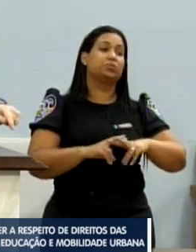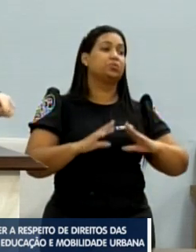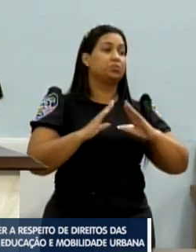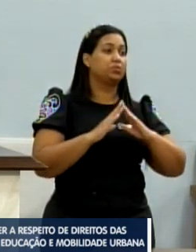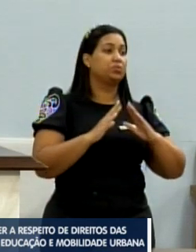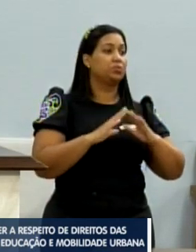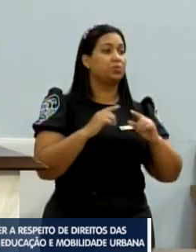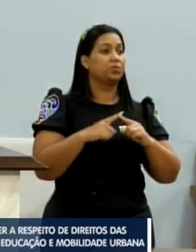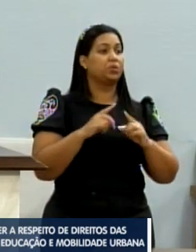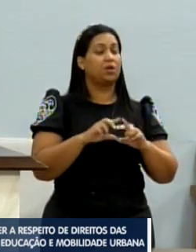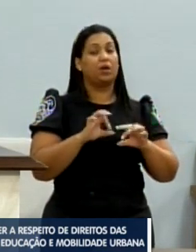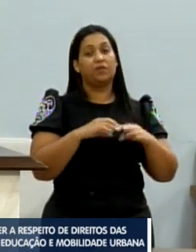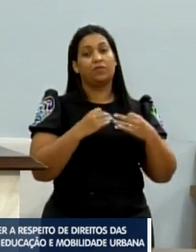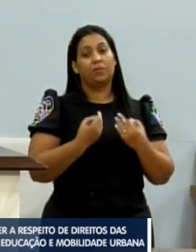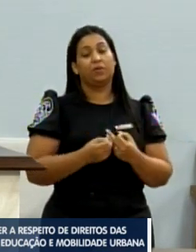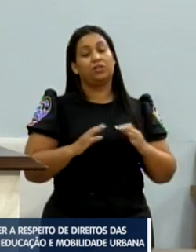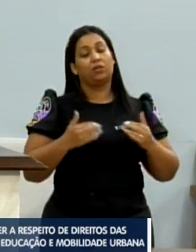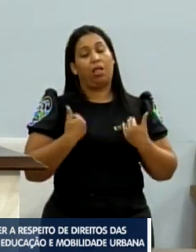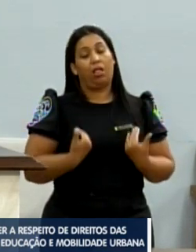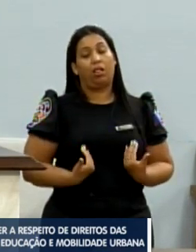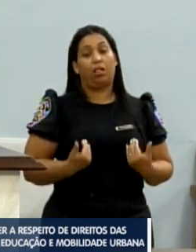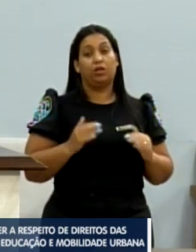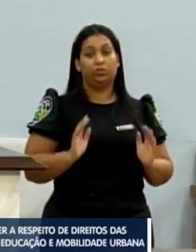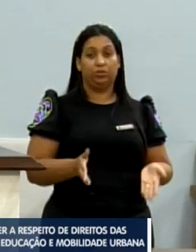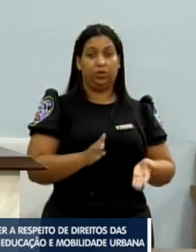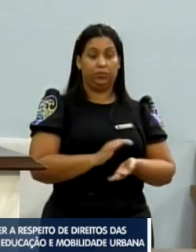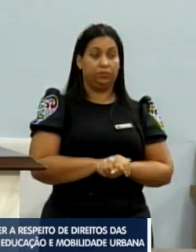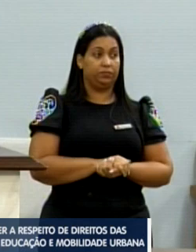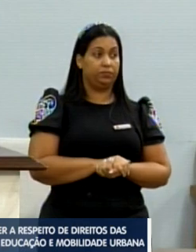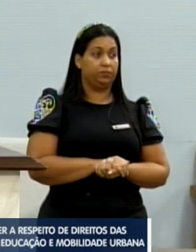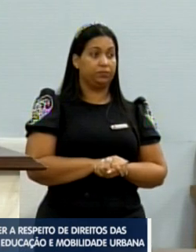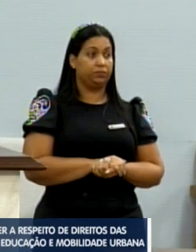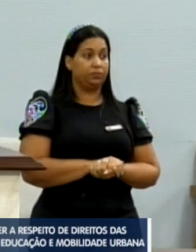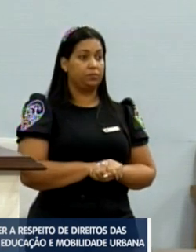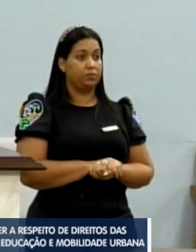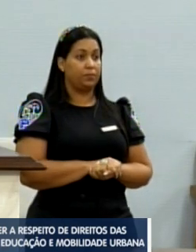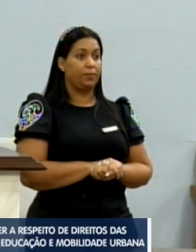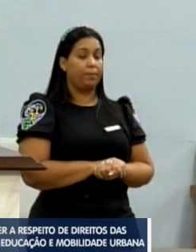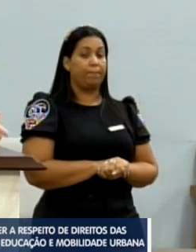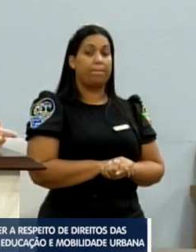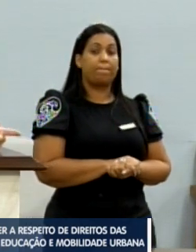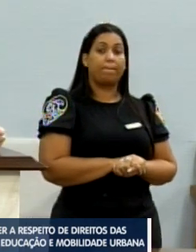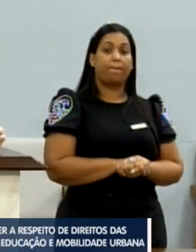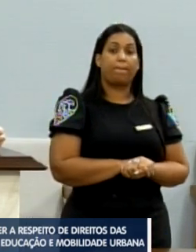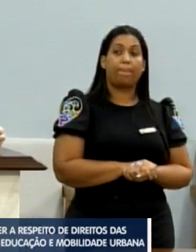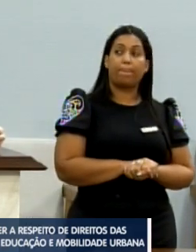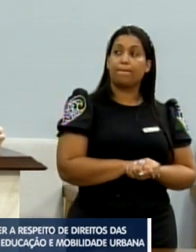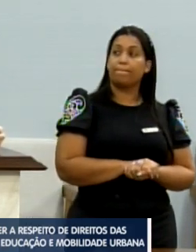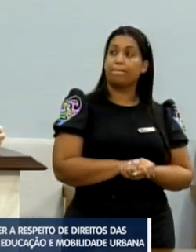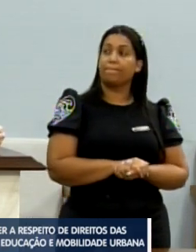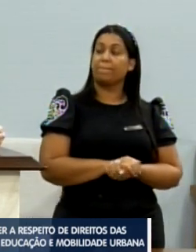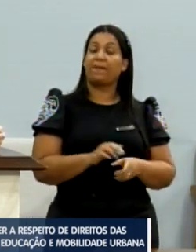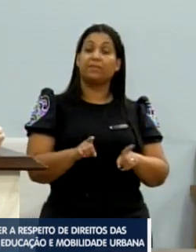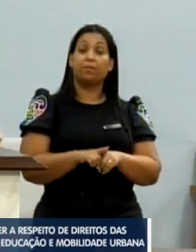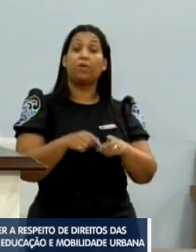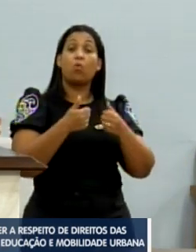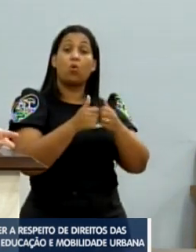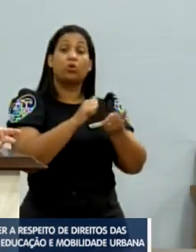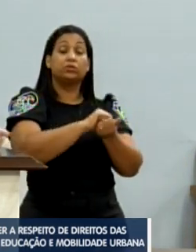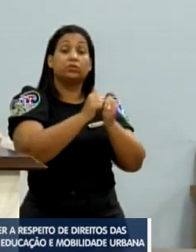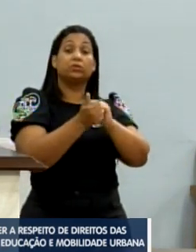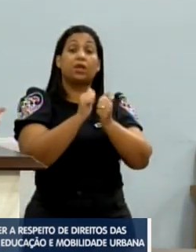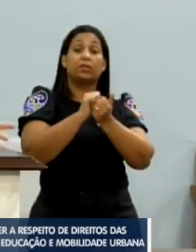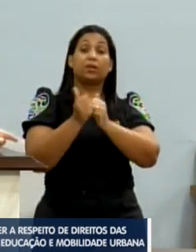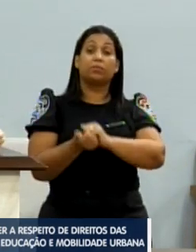porque a família já está esgotada desse convívio, esgotada. Transporte adaptado para essas pessoas, pessoas